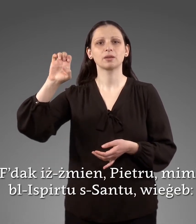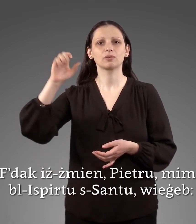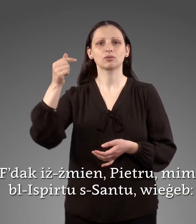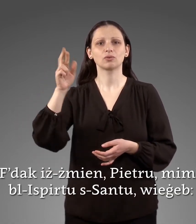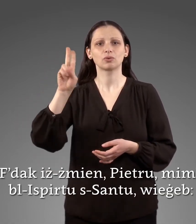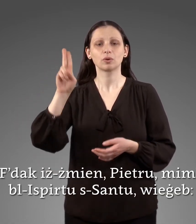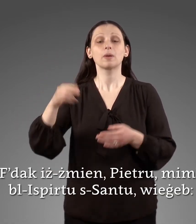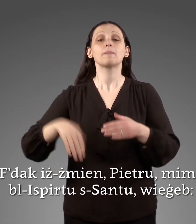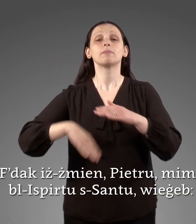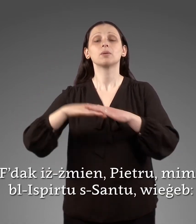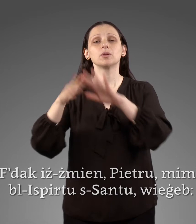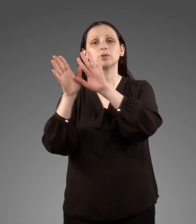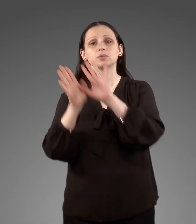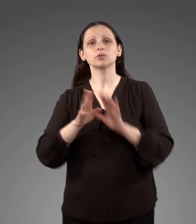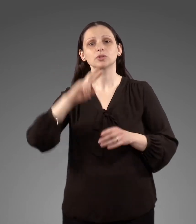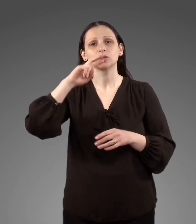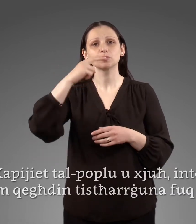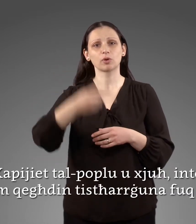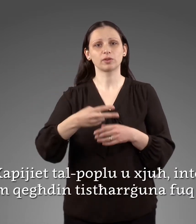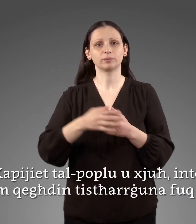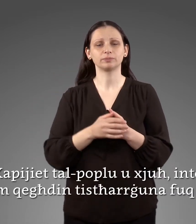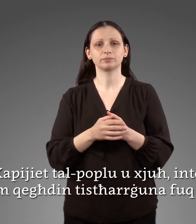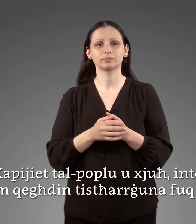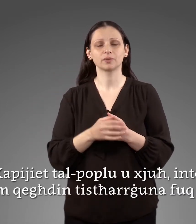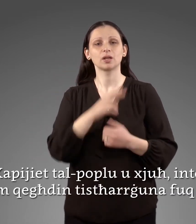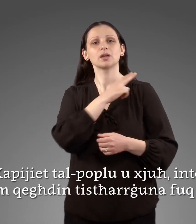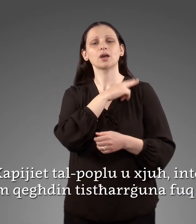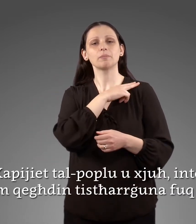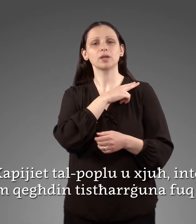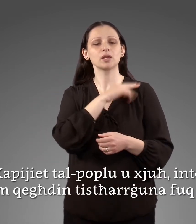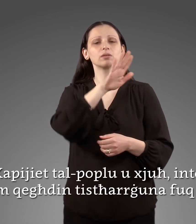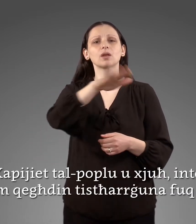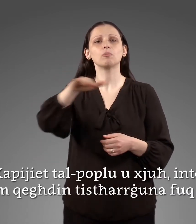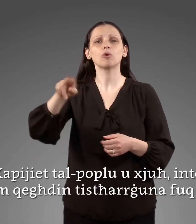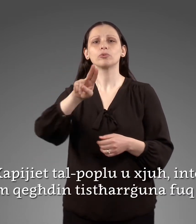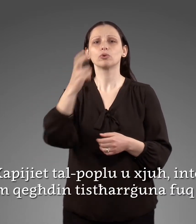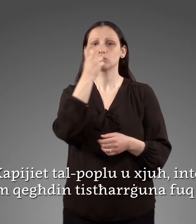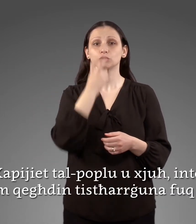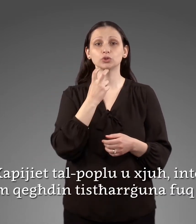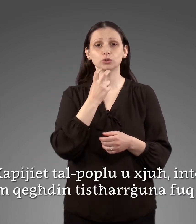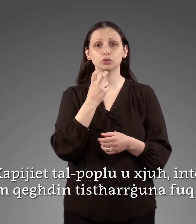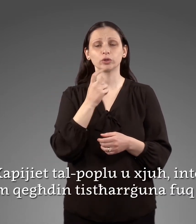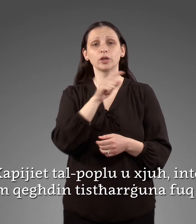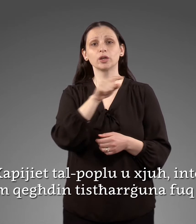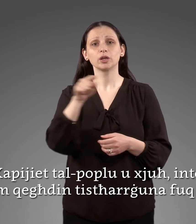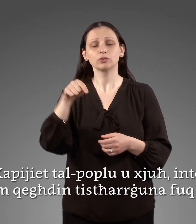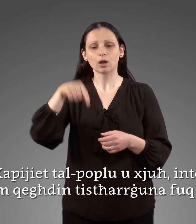-spirtu s-santu u jġep ka piet tal-poplu u xiuħ Intom l-lum għedin t-stħarġuna